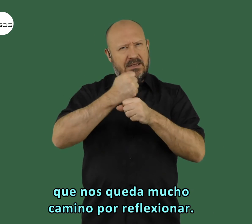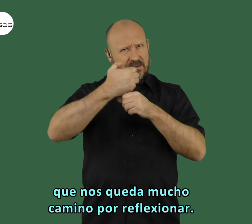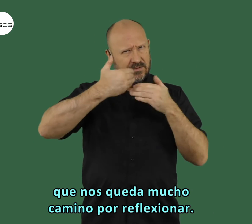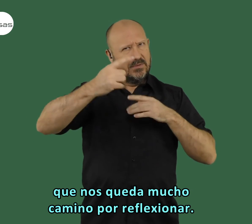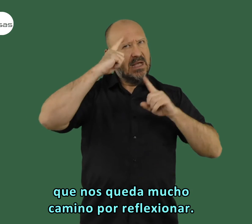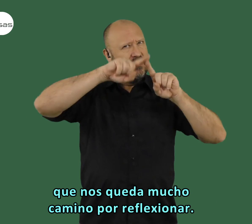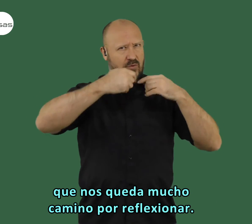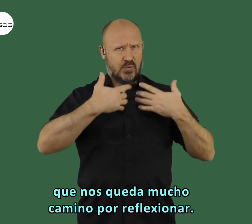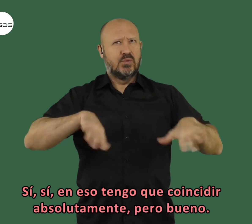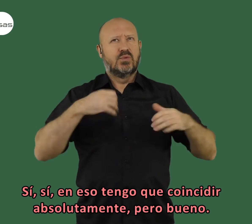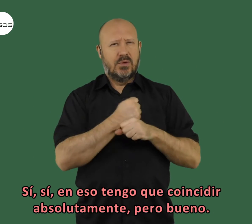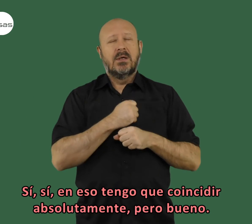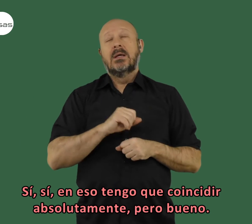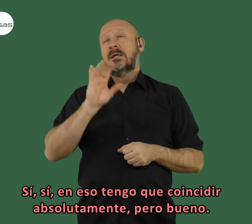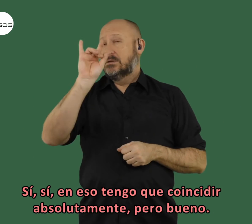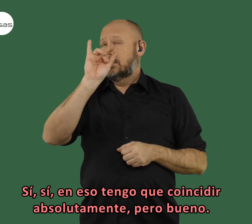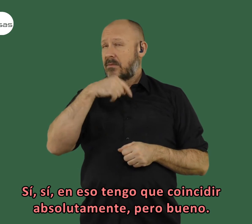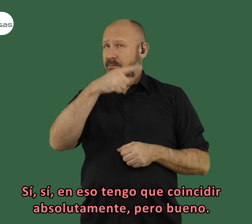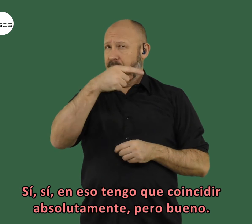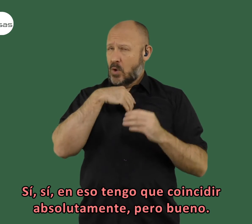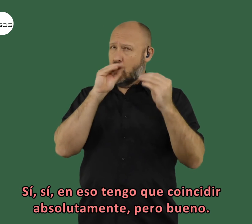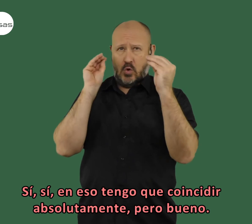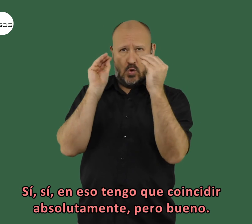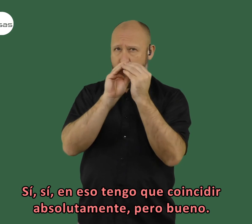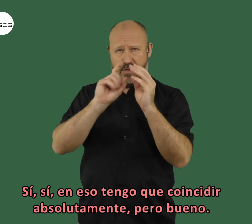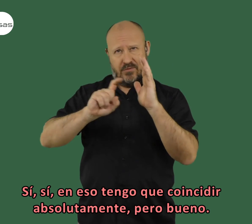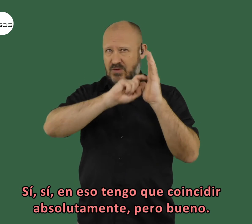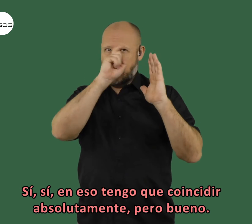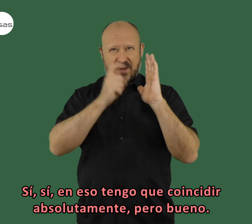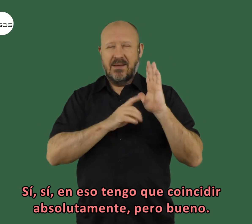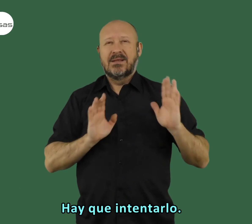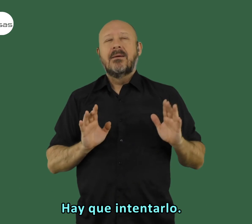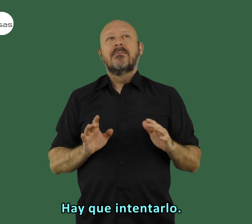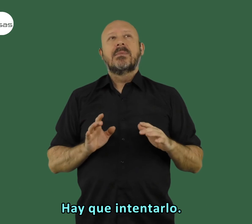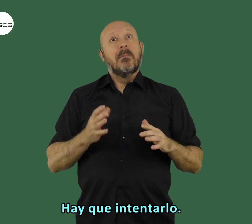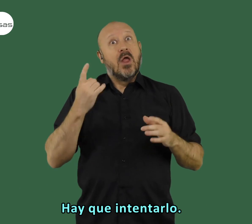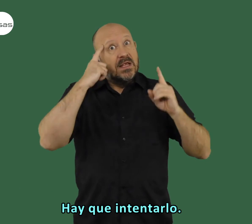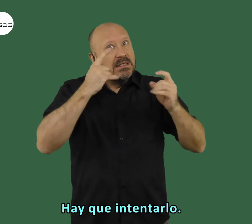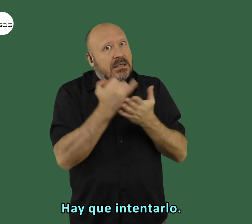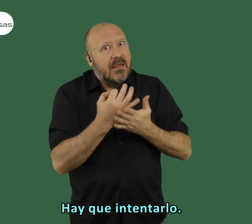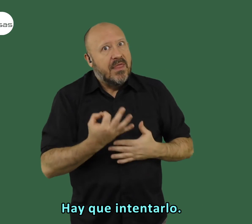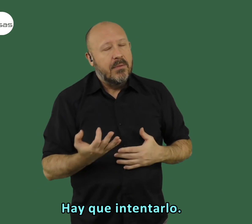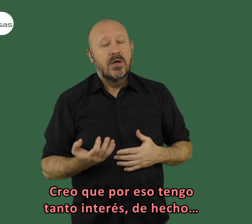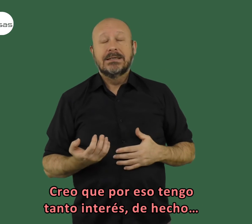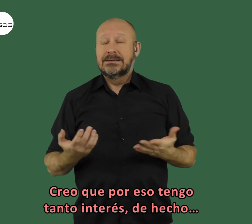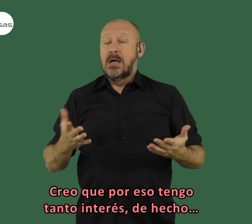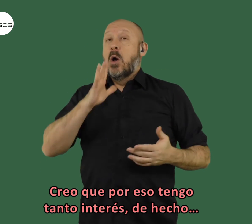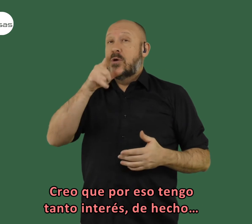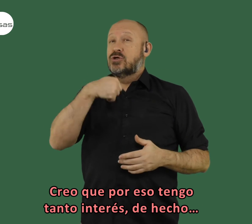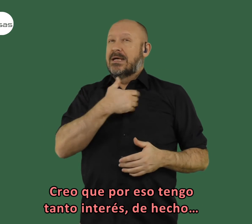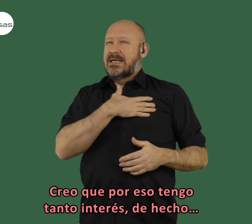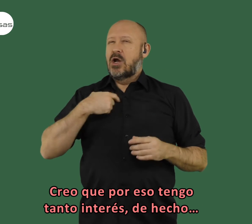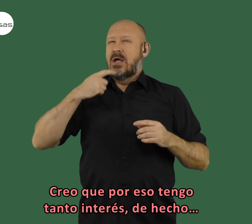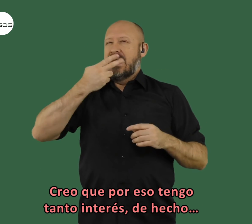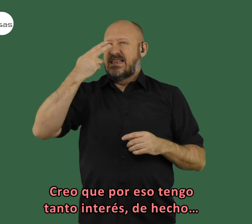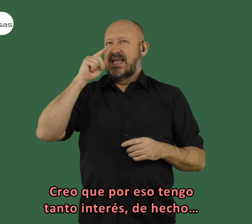nos queda mucho camino por reflexionar. Sí, no, en eso tengo que coincidir absolutamente, pero bueno, creo que por eso tengo